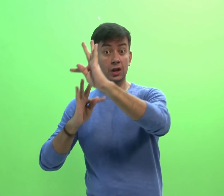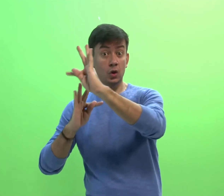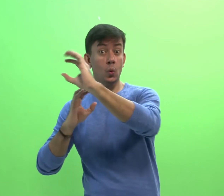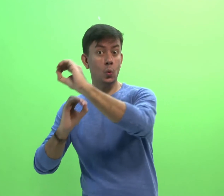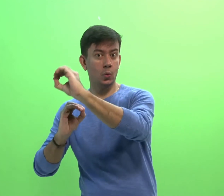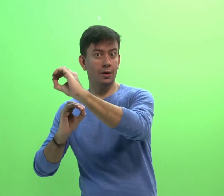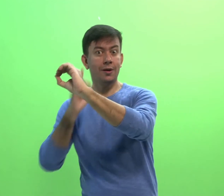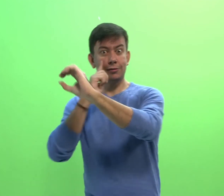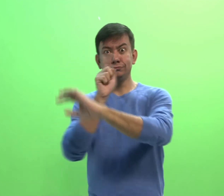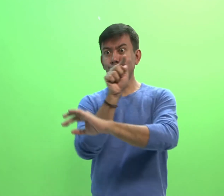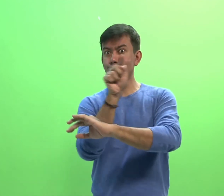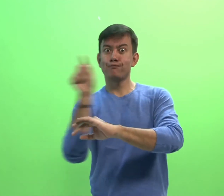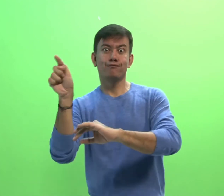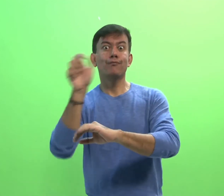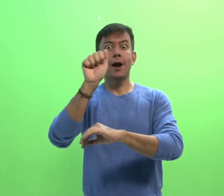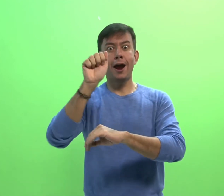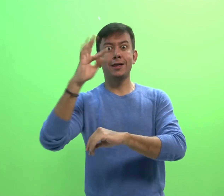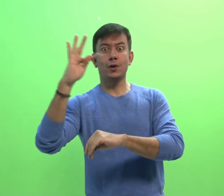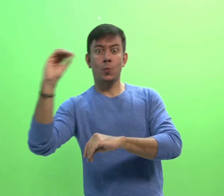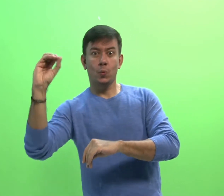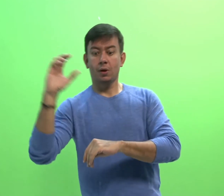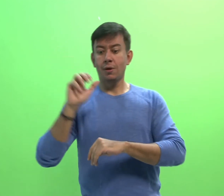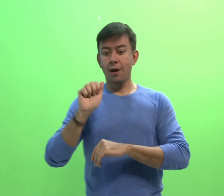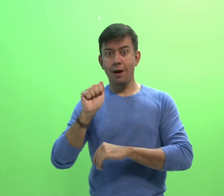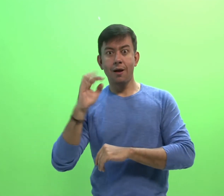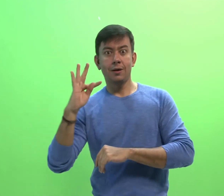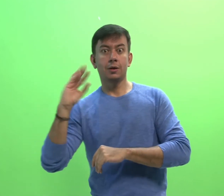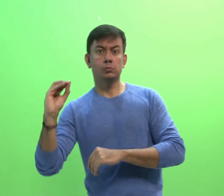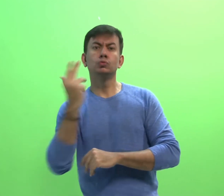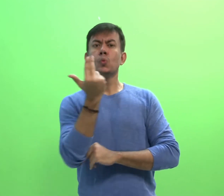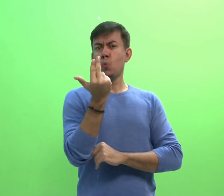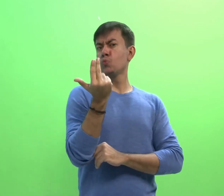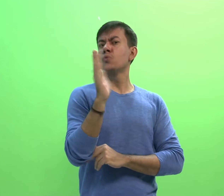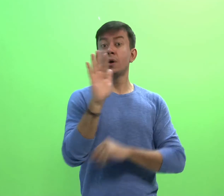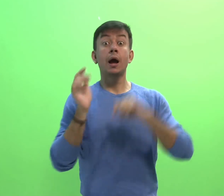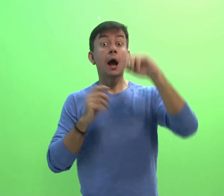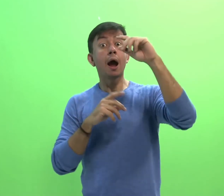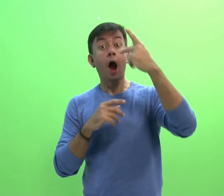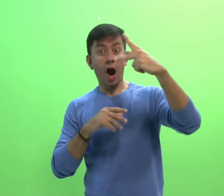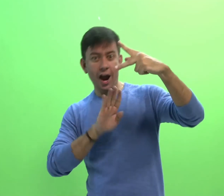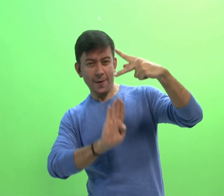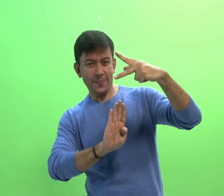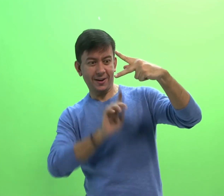colocamos o P e o B. Agora, A, T, O. São praticamente semelhantes.